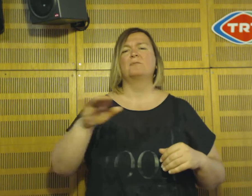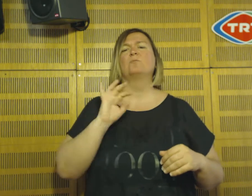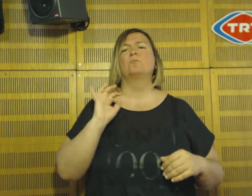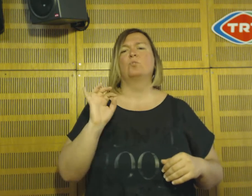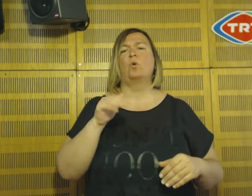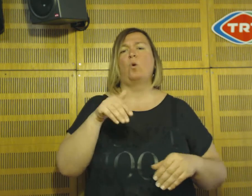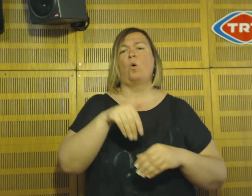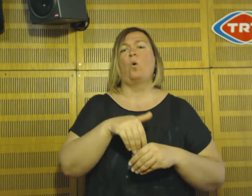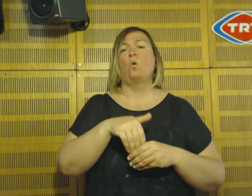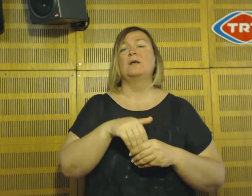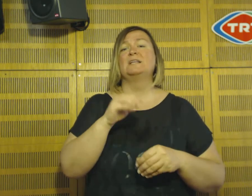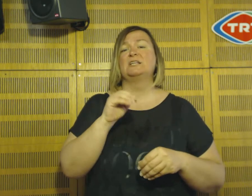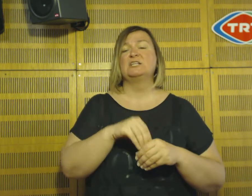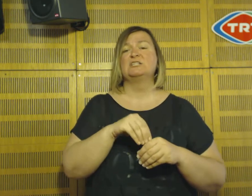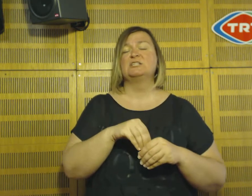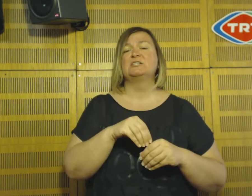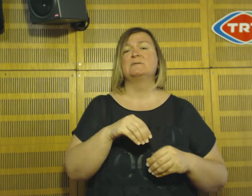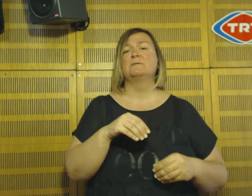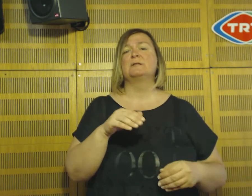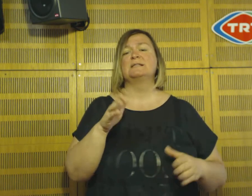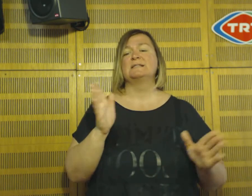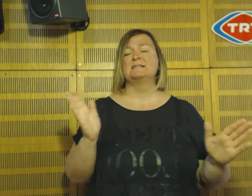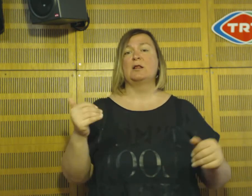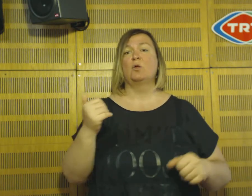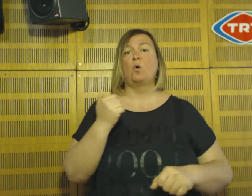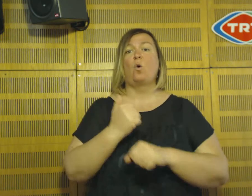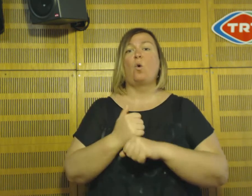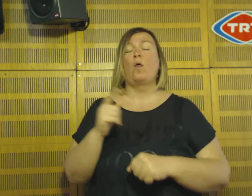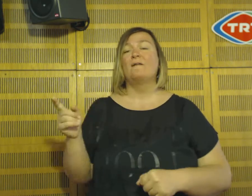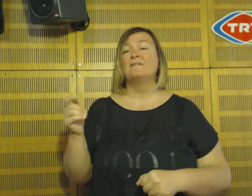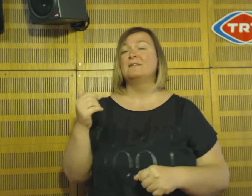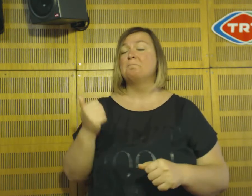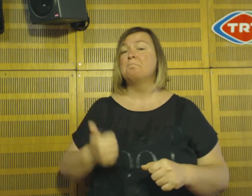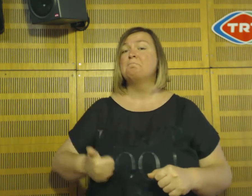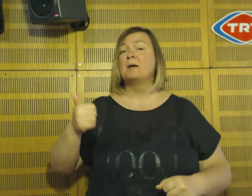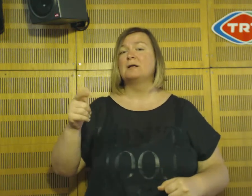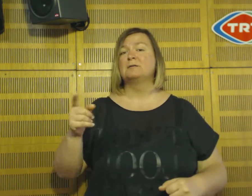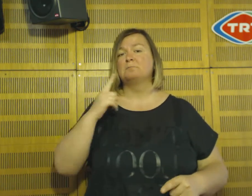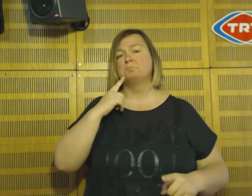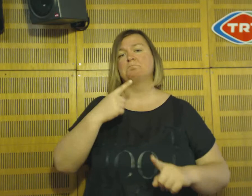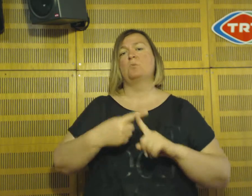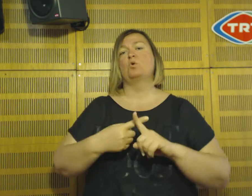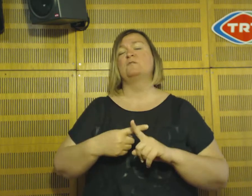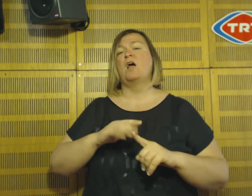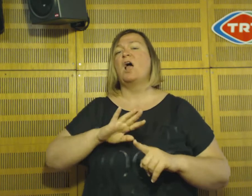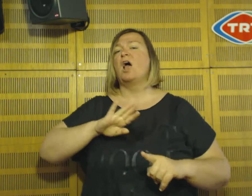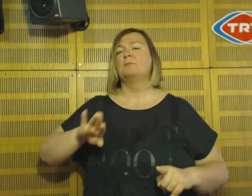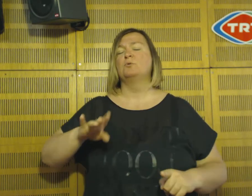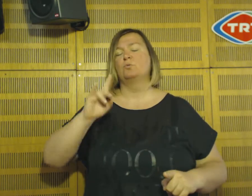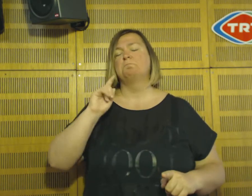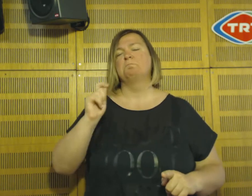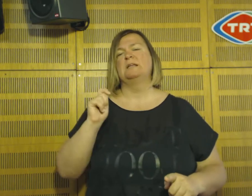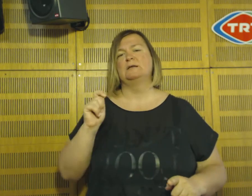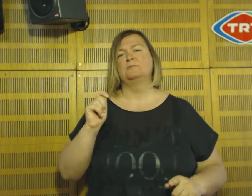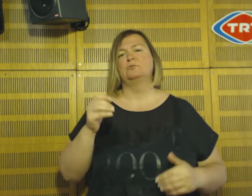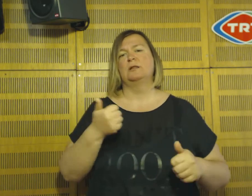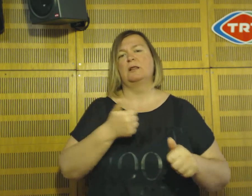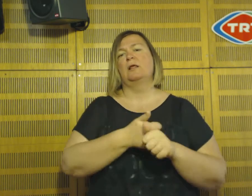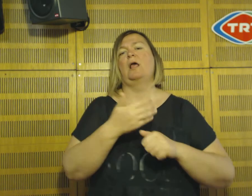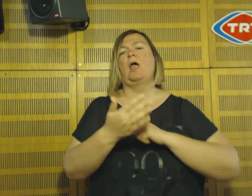oyunu kullanabilmesi için sandık kurulu görevlileri, sandık kurulu başkanının pozitif ayrımcılık uygulaması yapması gerekir ki kanun da böyle